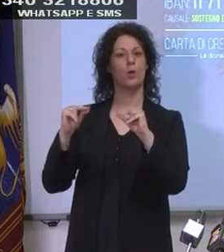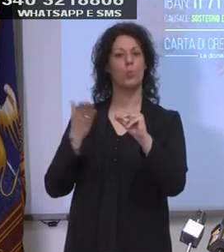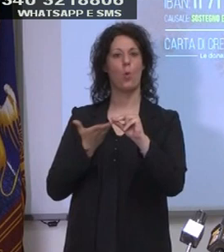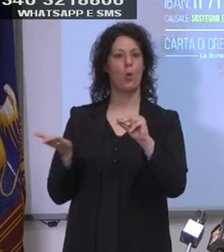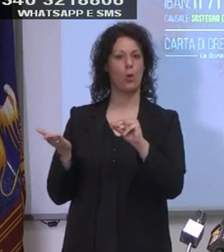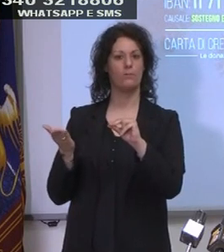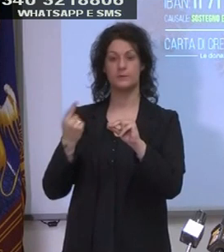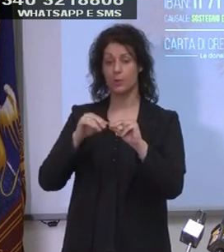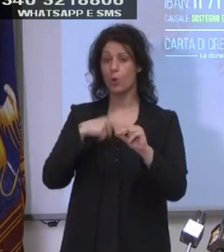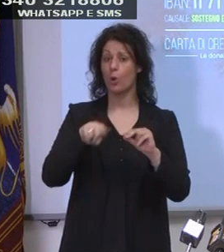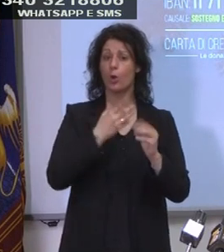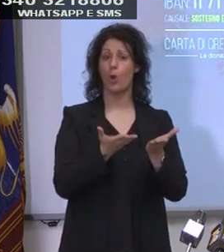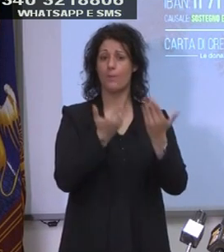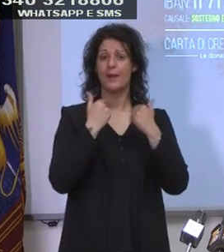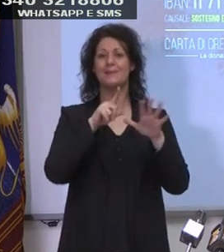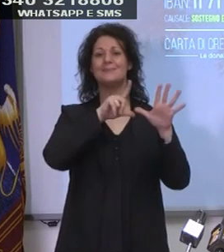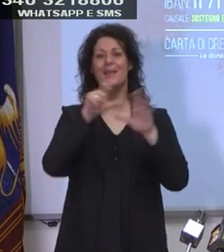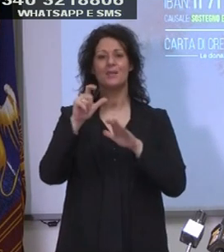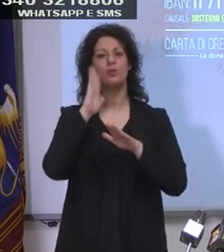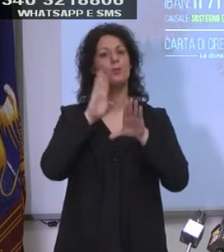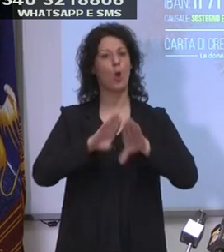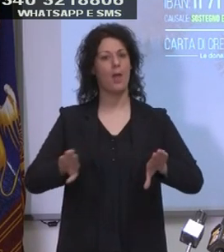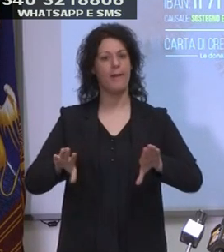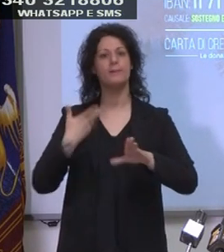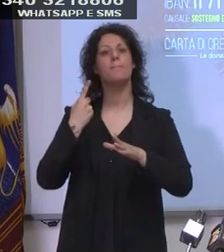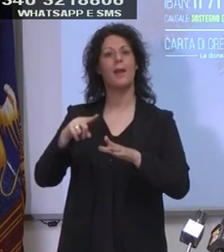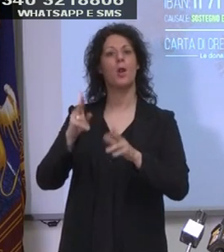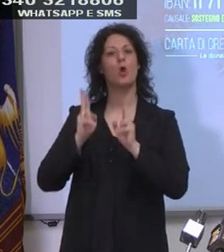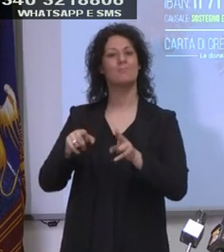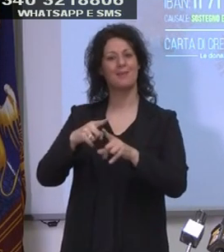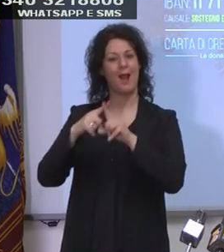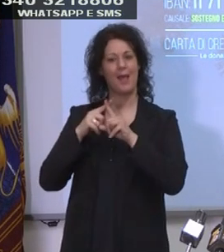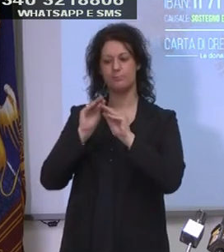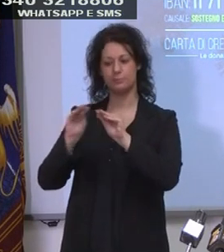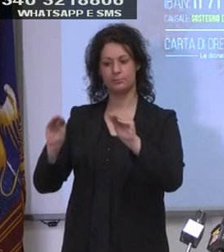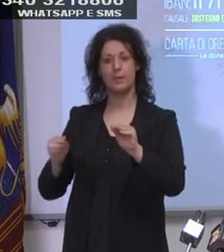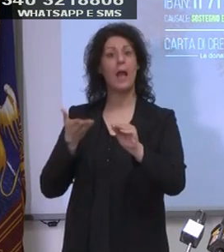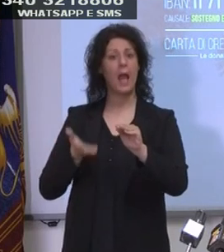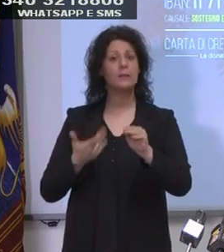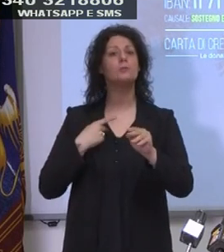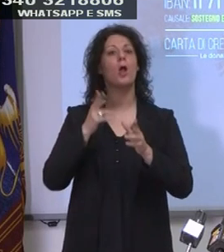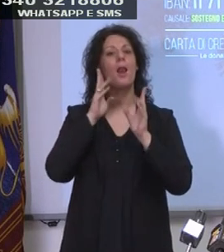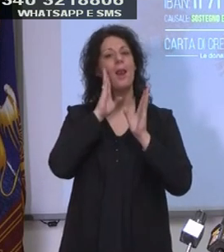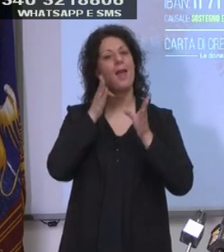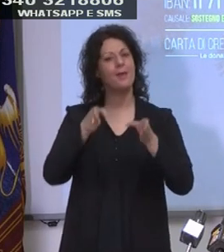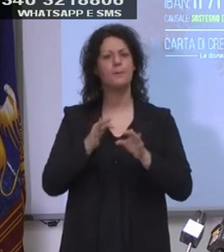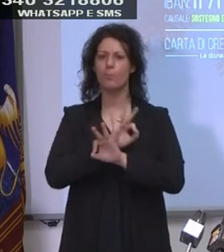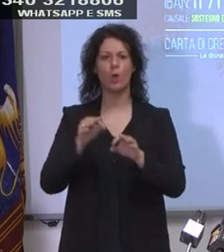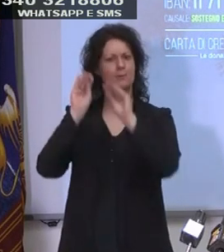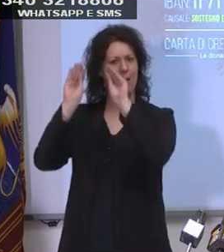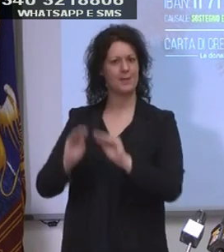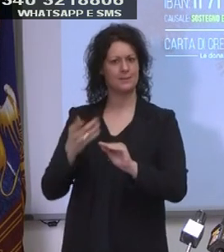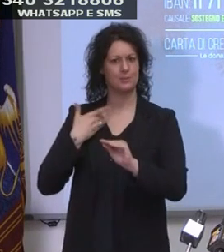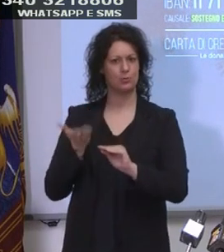comprato 740 posti letto che adesso abbiamo in magazzino, fra l'altro. Certo. Emiliano,